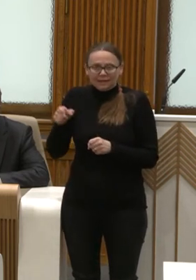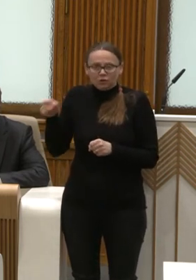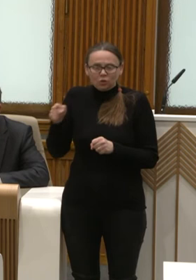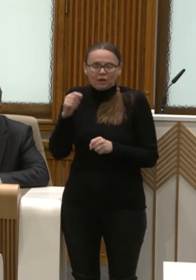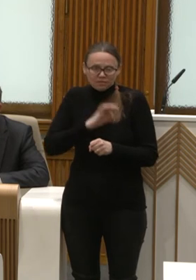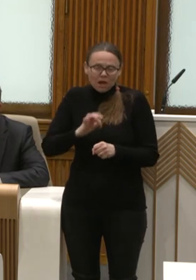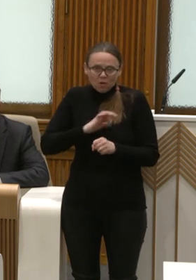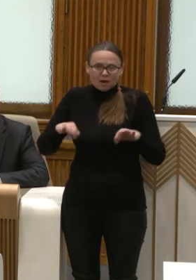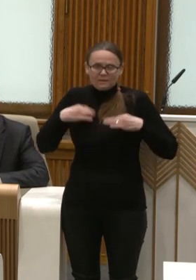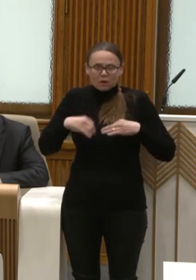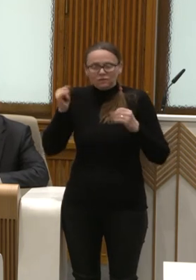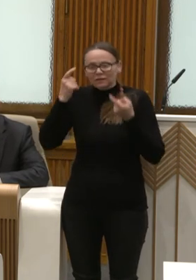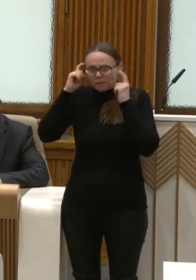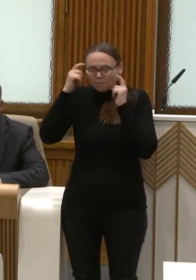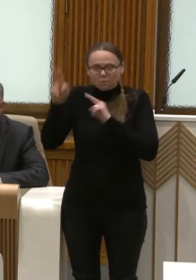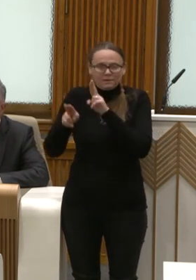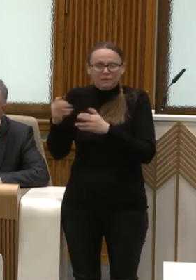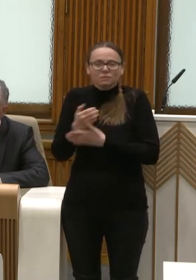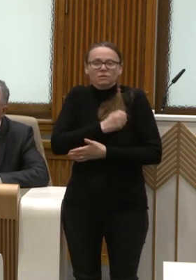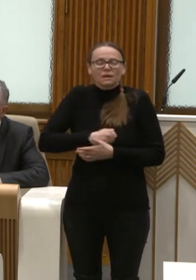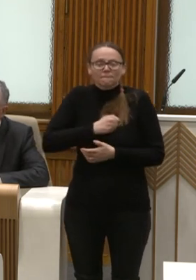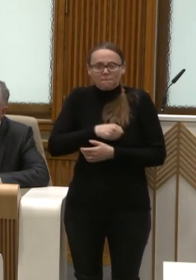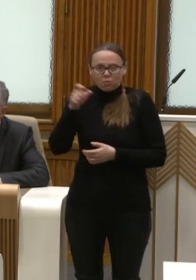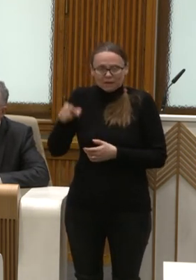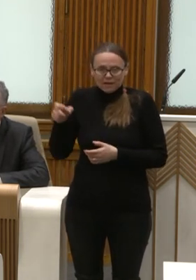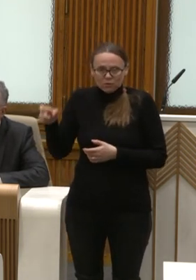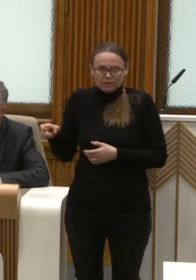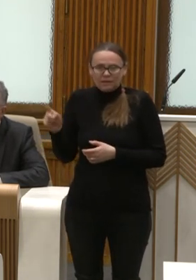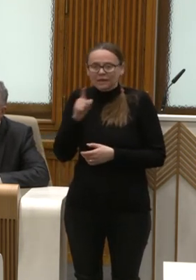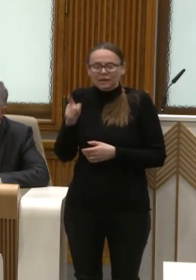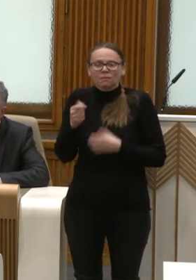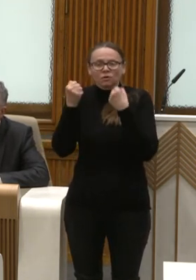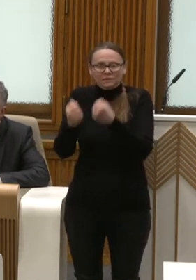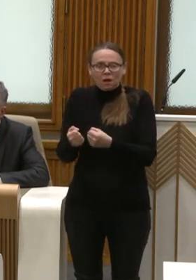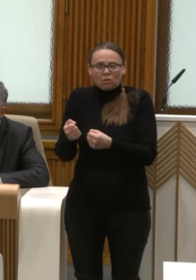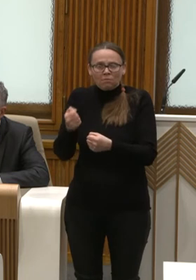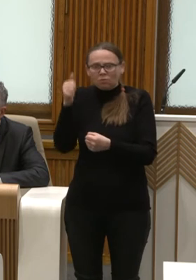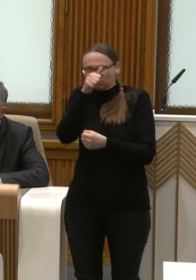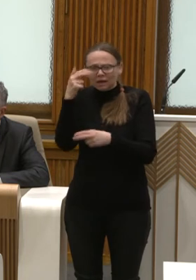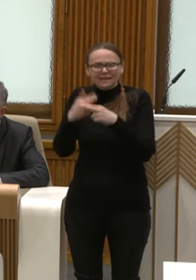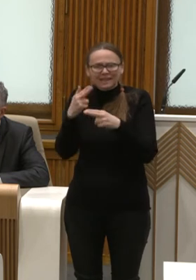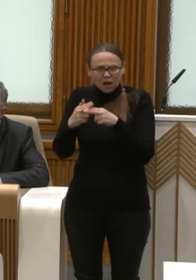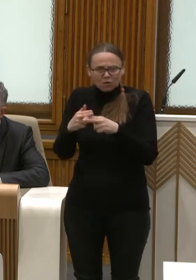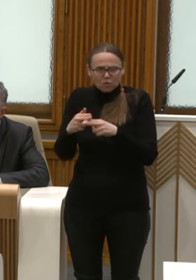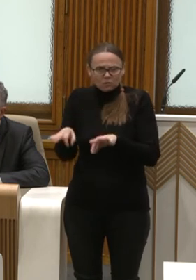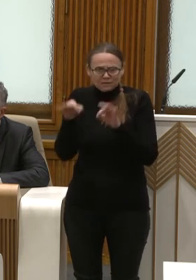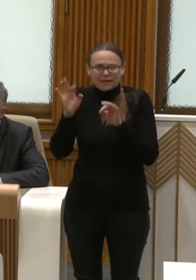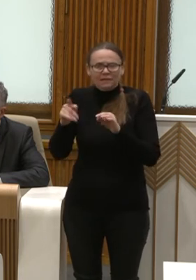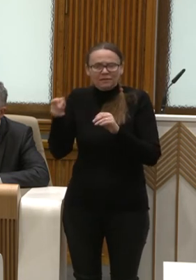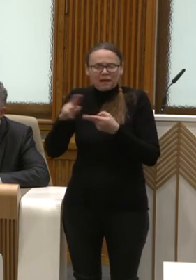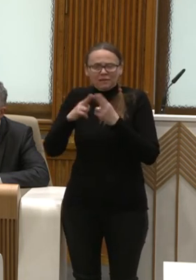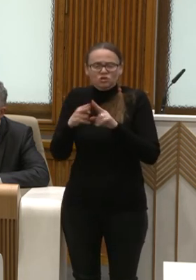zdravstva, torej da poskrbimo za bolne ljudi in postavljamo diagnoze na tak način, kot je to za